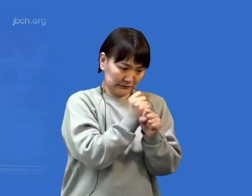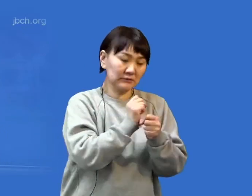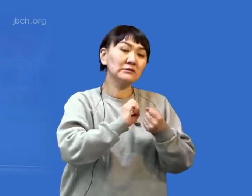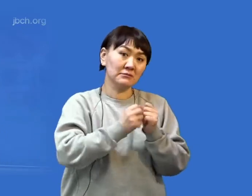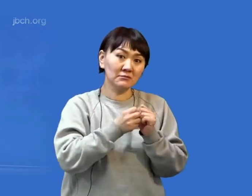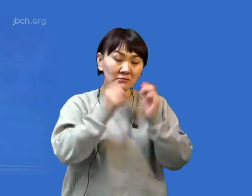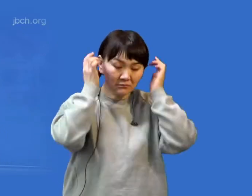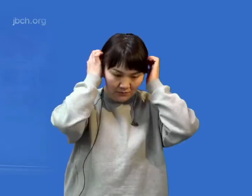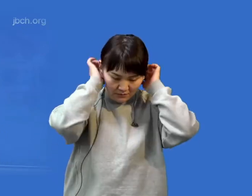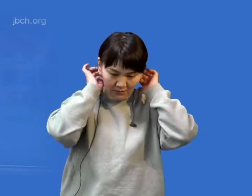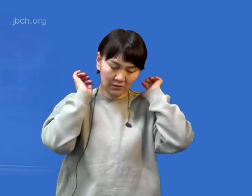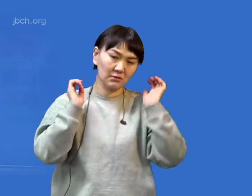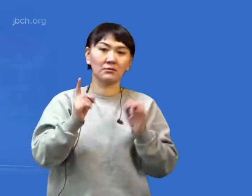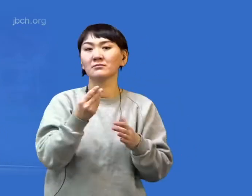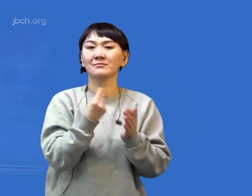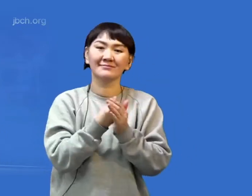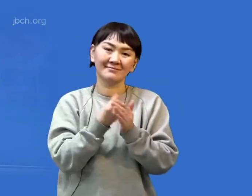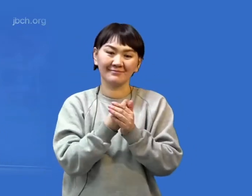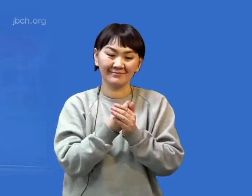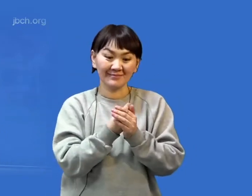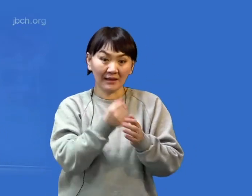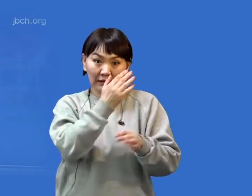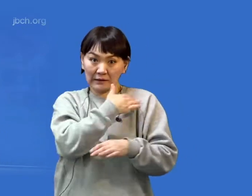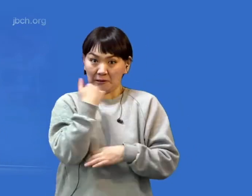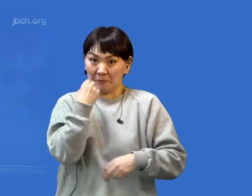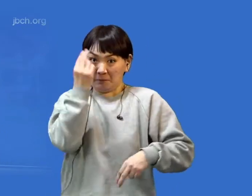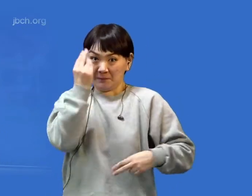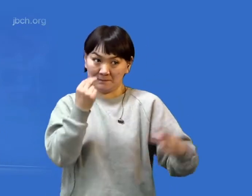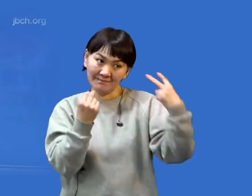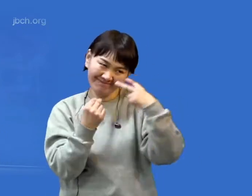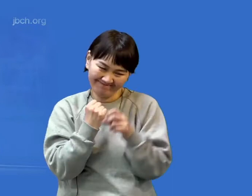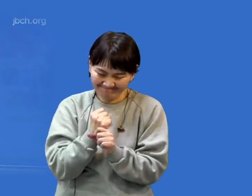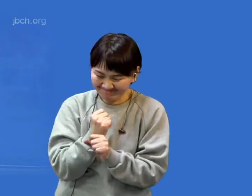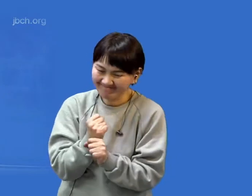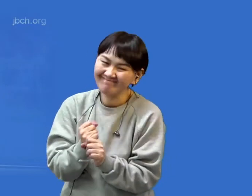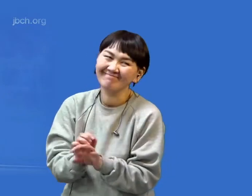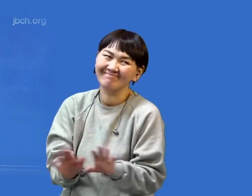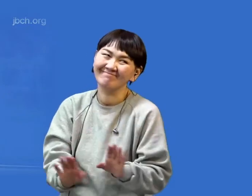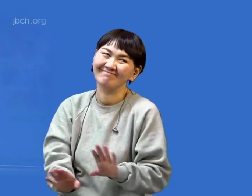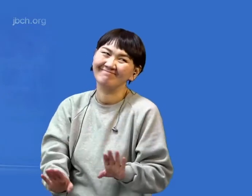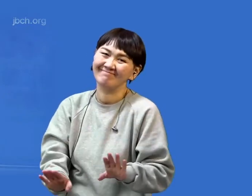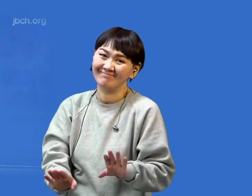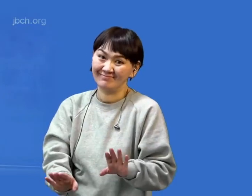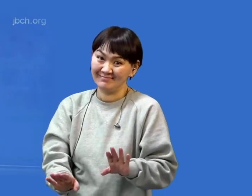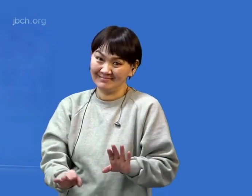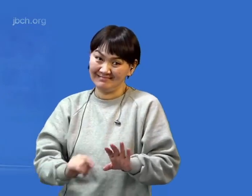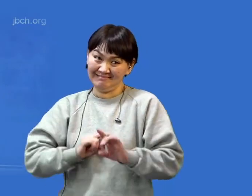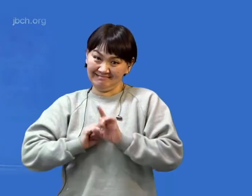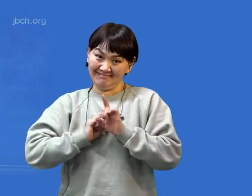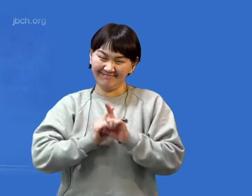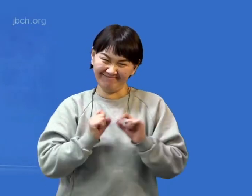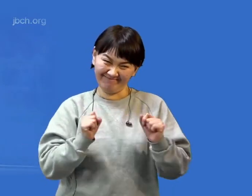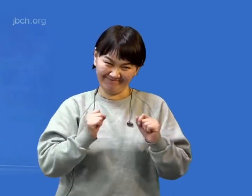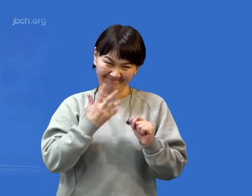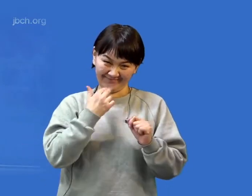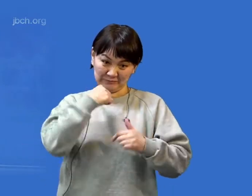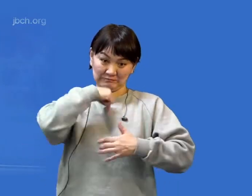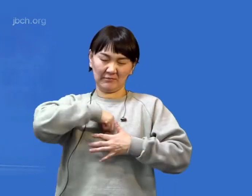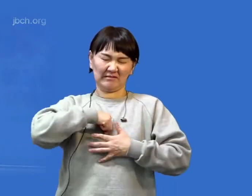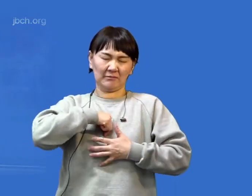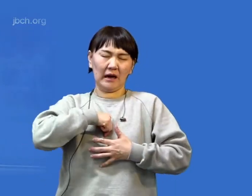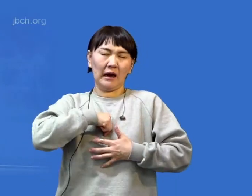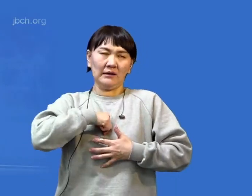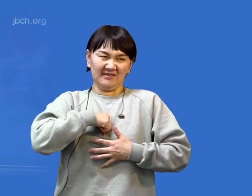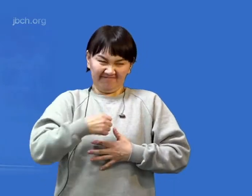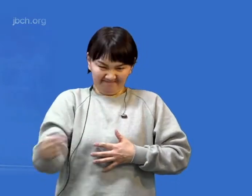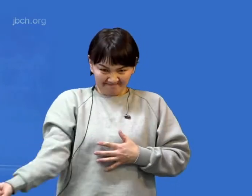очил захирлынхаа харцыг дагаад л лайсын дагаад л тэр ажлаа сайн хий гэвэл хэцүү байхгүй. Тэр чинь зовлонтой. Махад бол дурггүй. Дэглэж гэсэн хийдэг